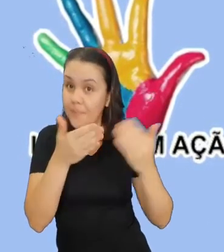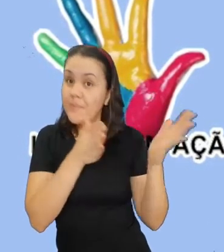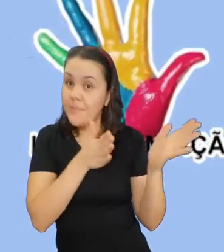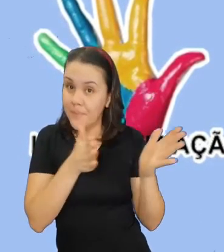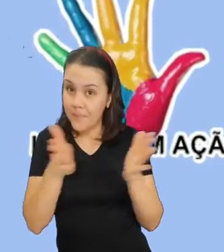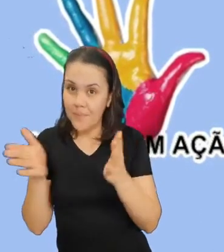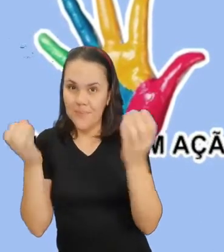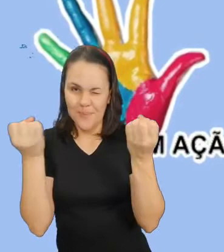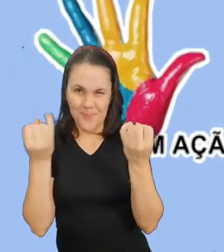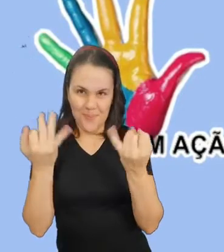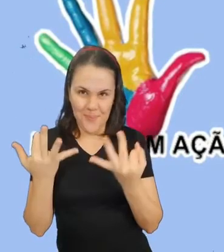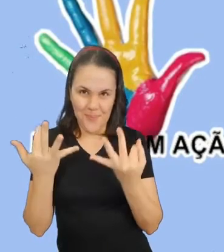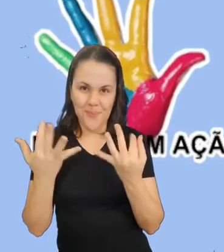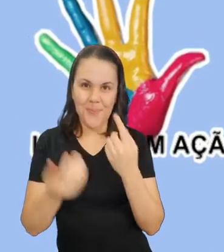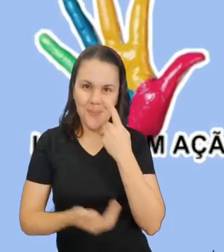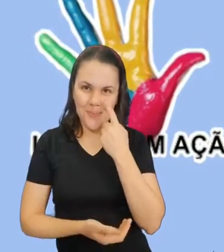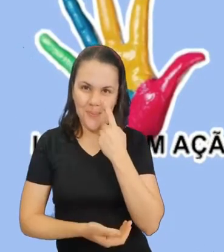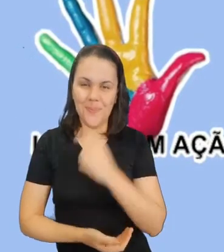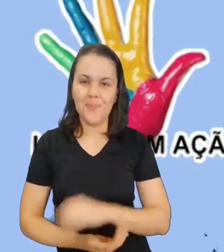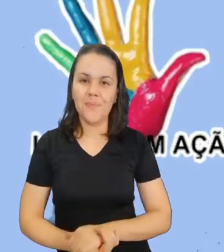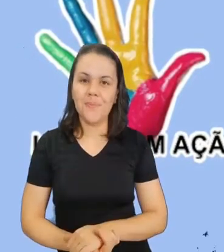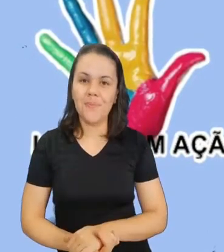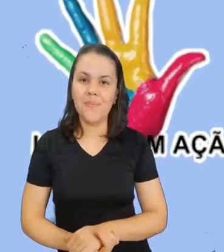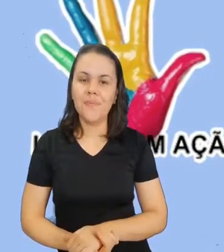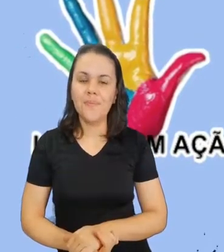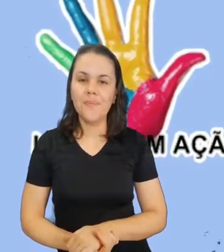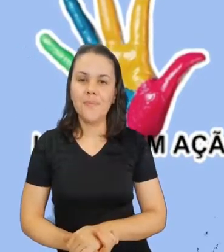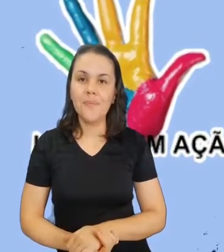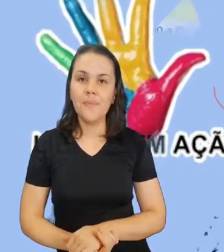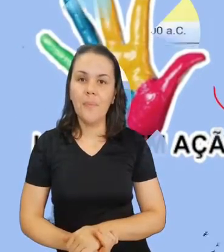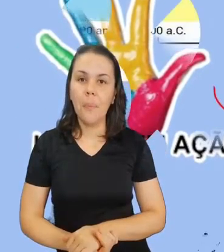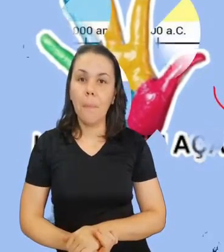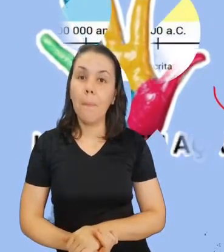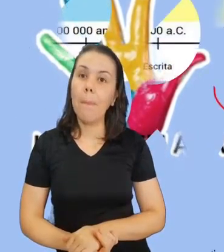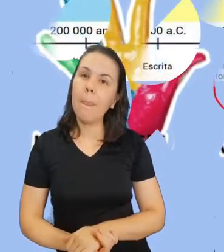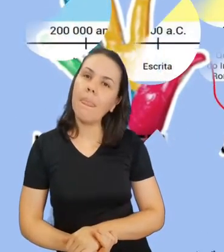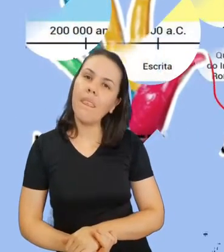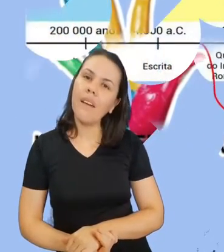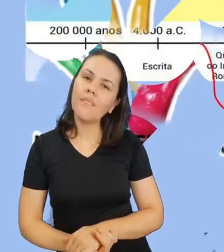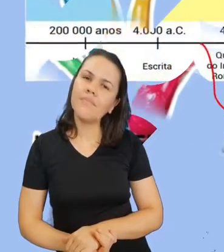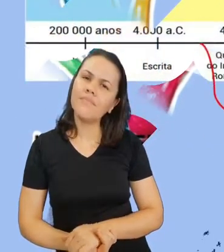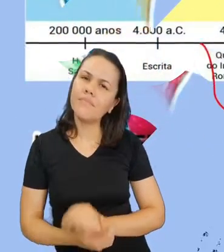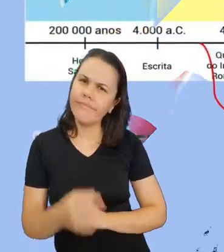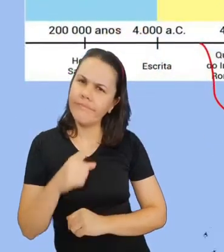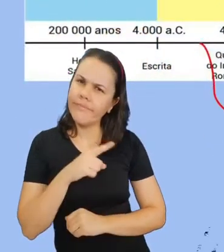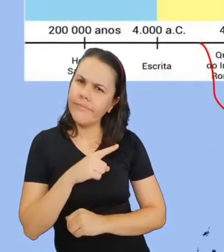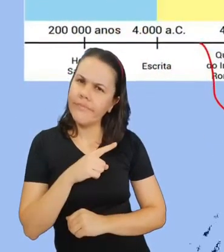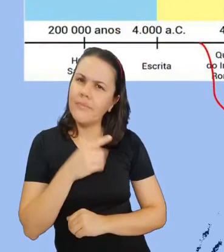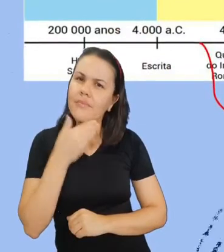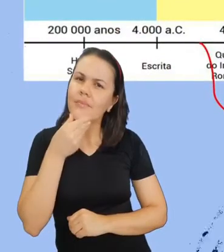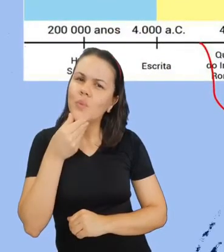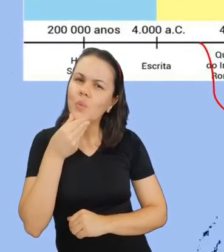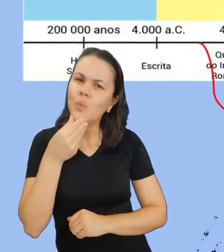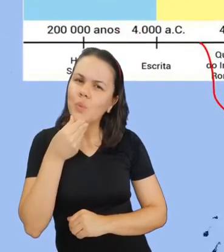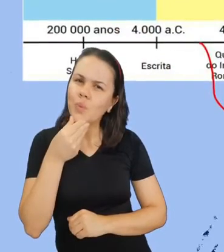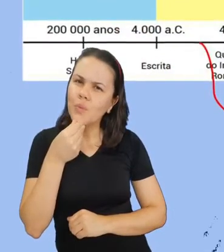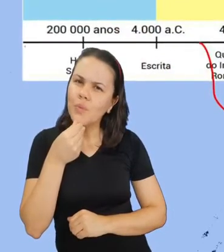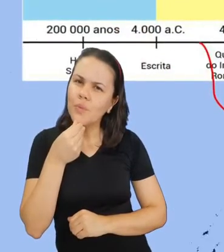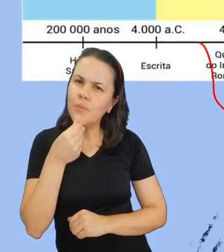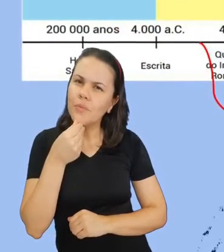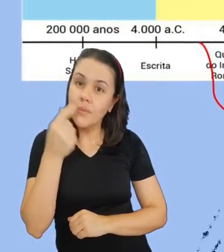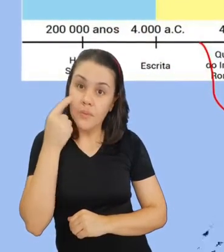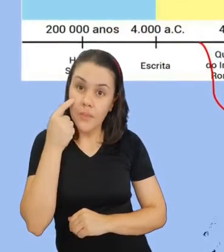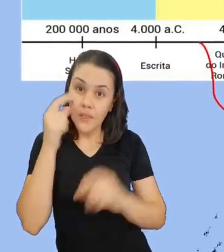O mês de setembro pertence aos surdos, mas é uma construção histórica e você vai entender um pouco mais. Vamos lá? Olha